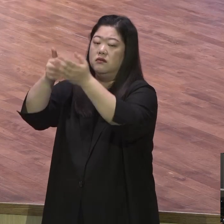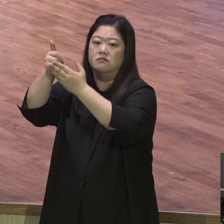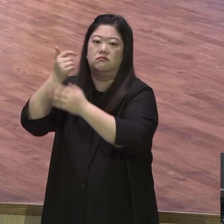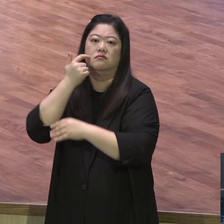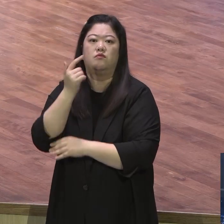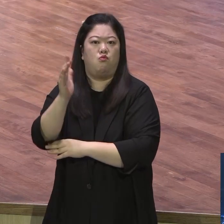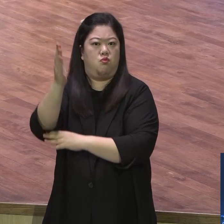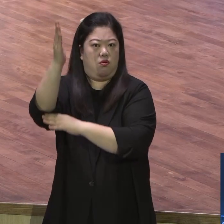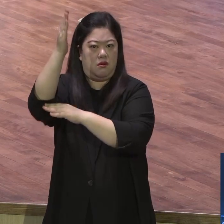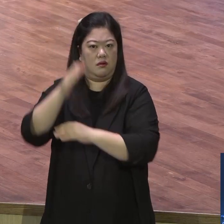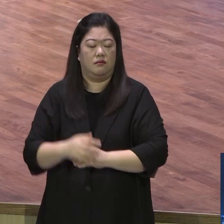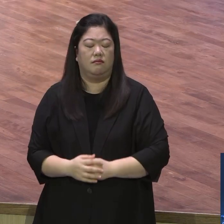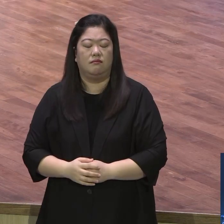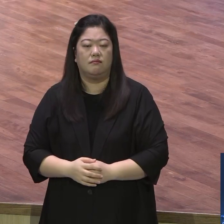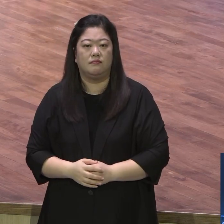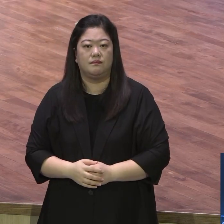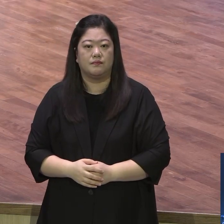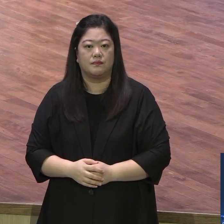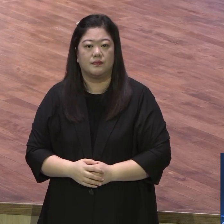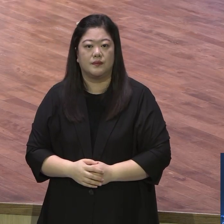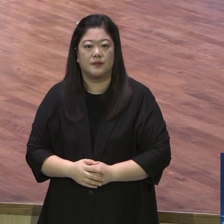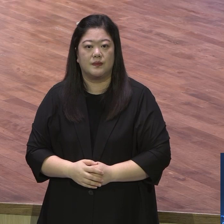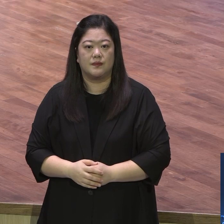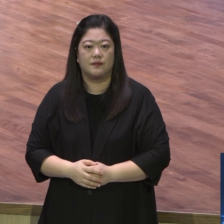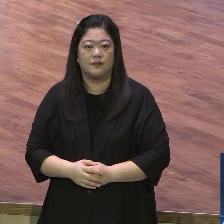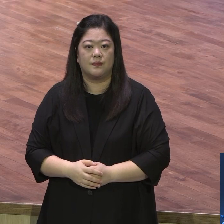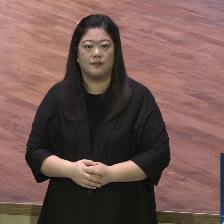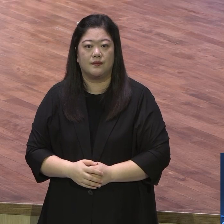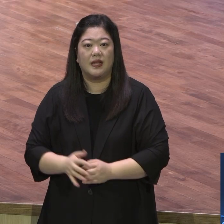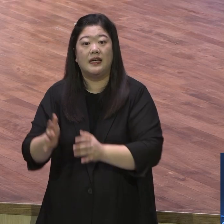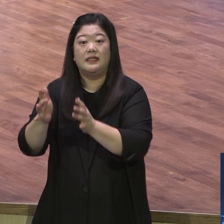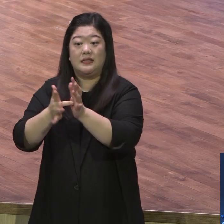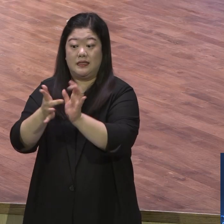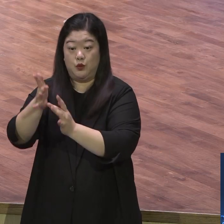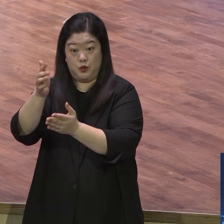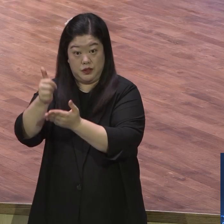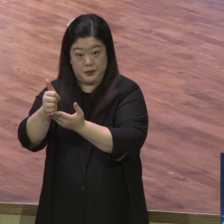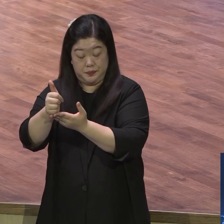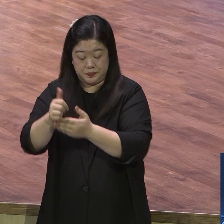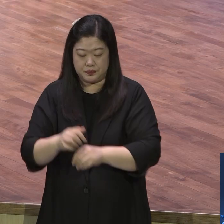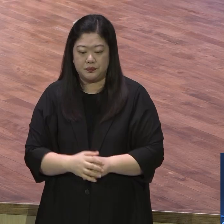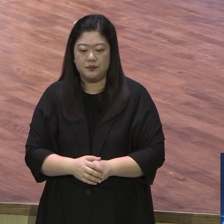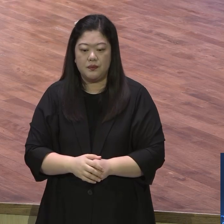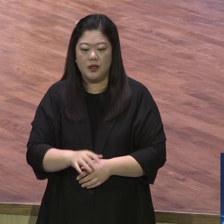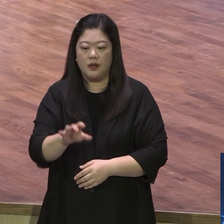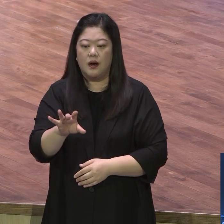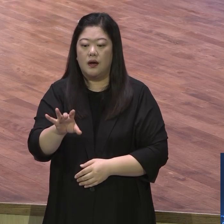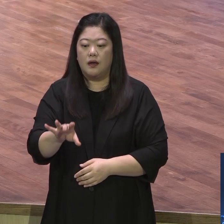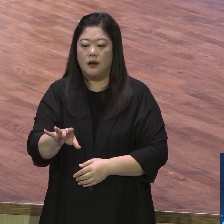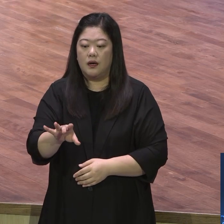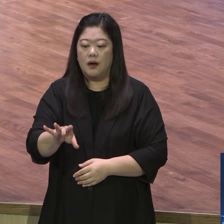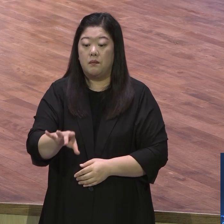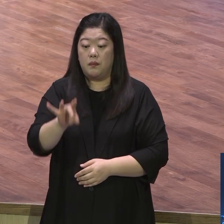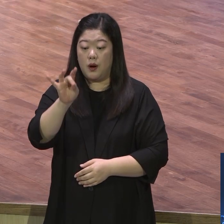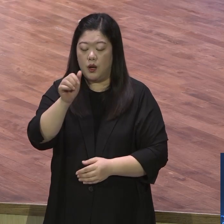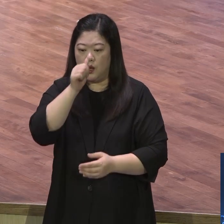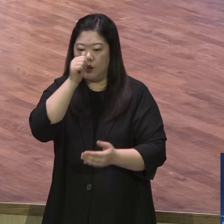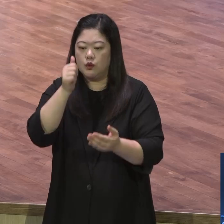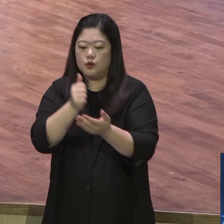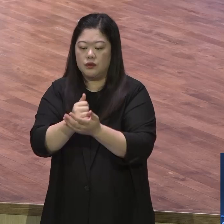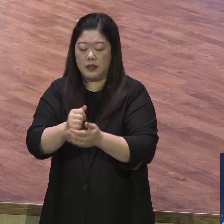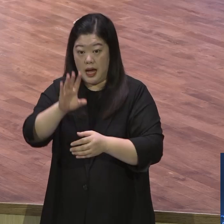예수님께서 중근병자를 치유하신 것은 예수님이 죄삼의 권능을 가지고 계신다는